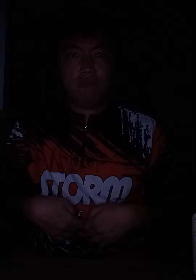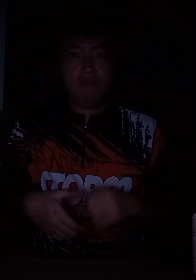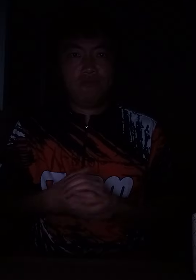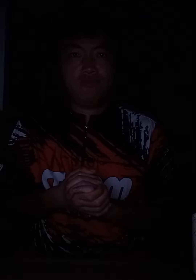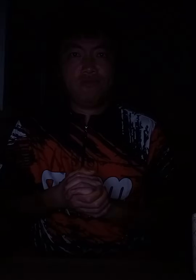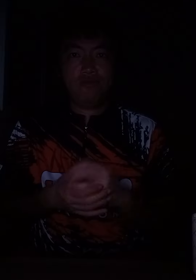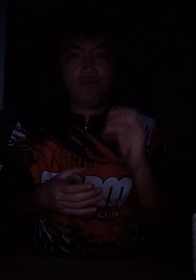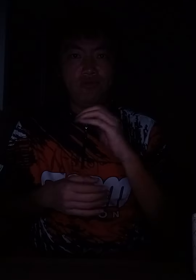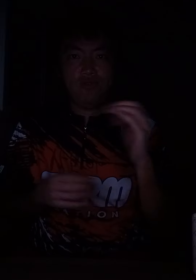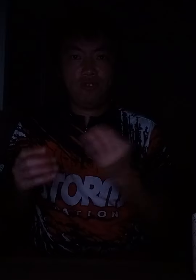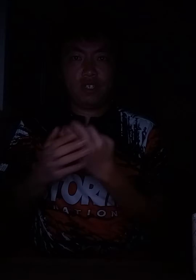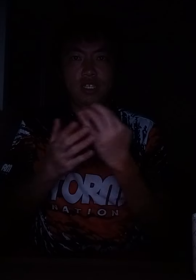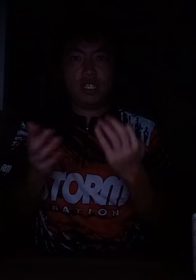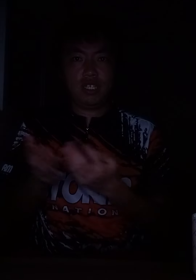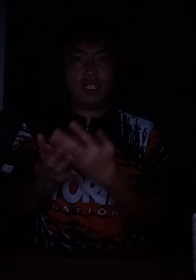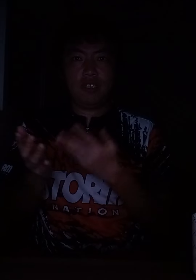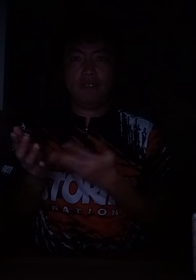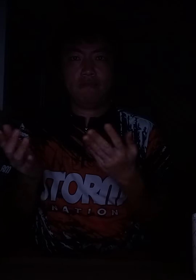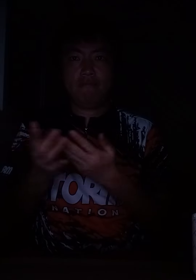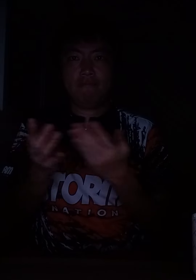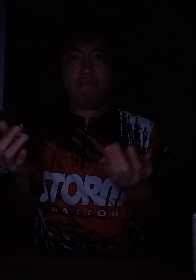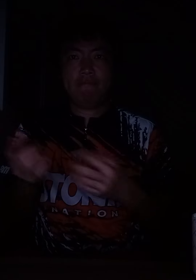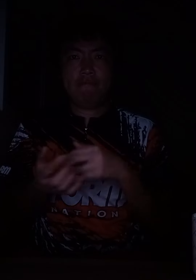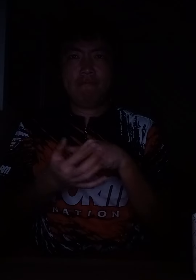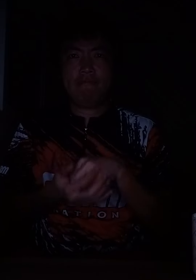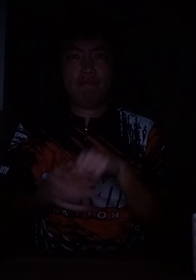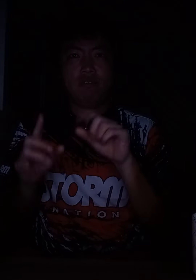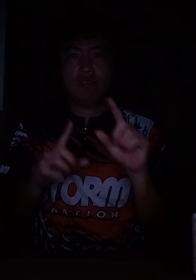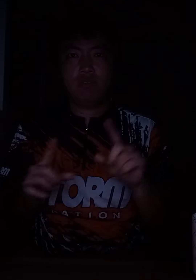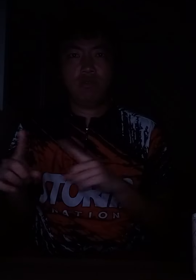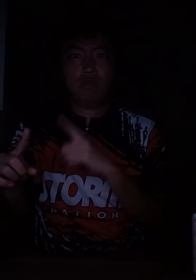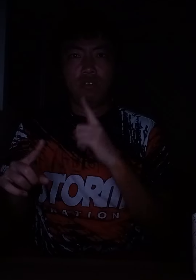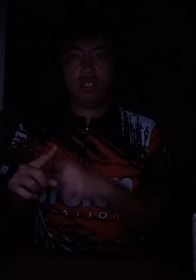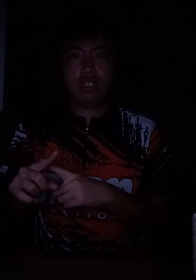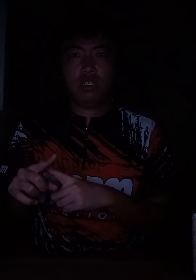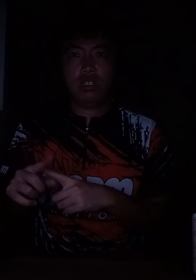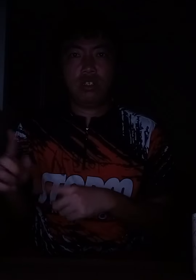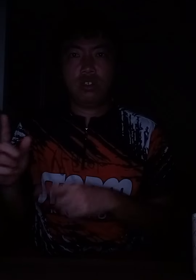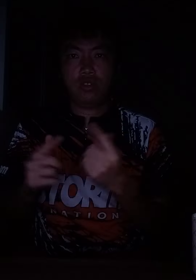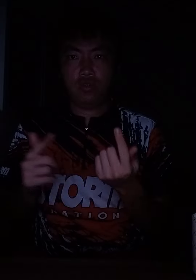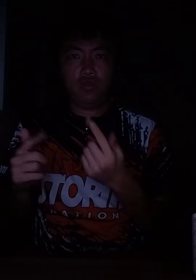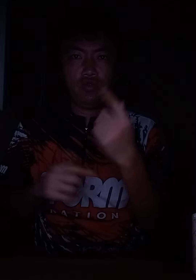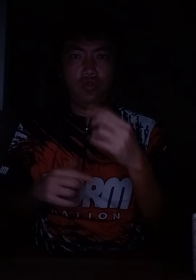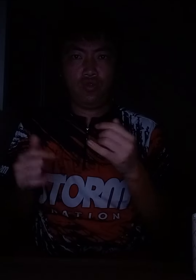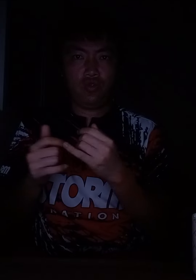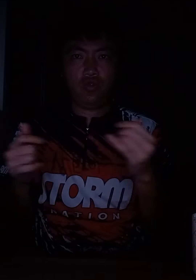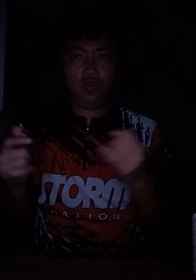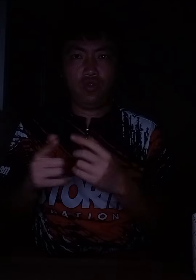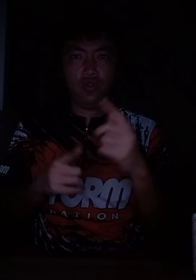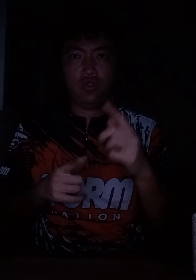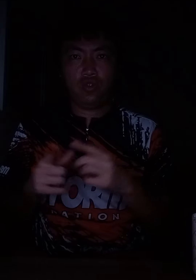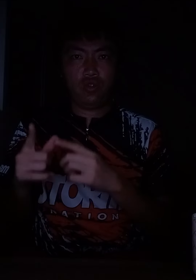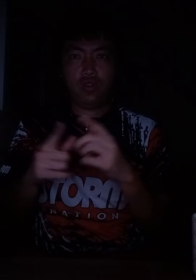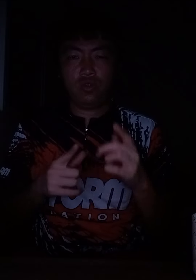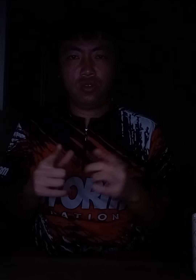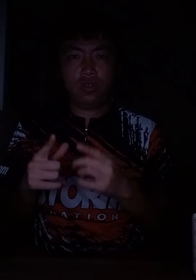사실은 정신질환자는 양쪽, 가해자나 피해자를 구분하지 말고 본인을 위해서도 또 피해자나 가해자 가족을 위해서도 관리를